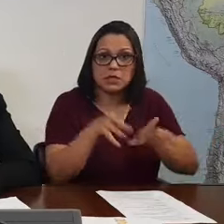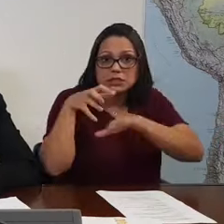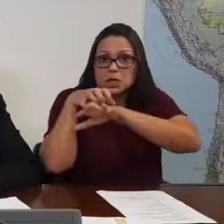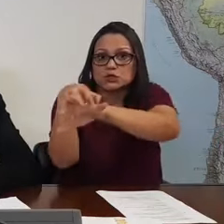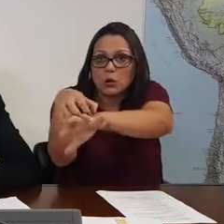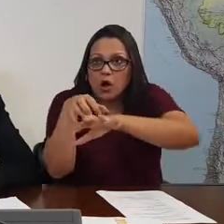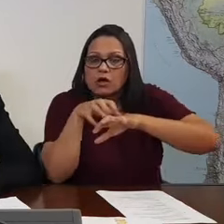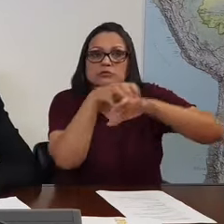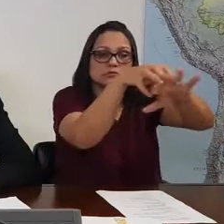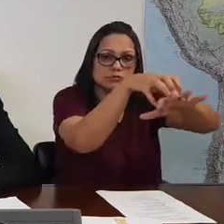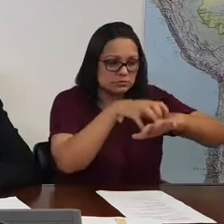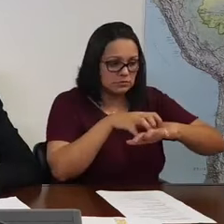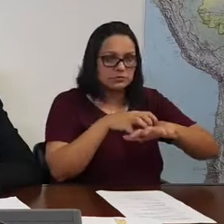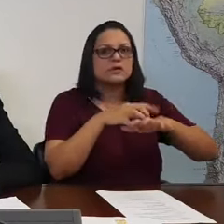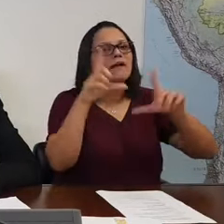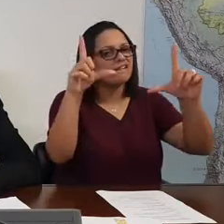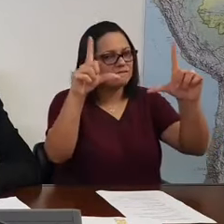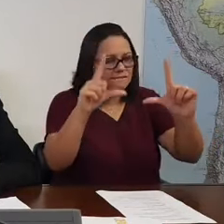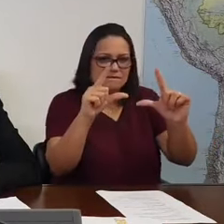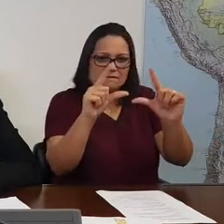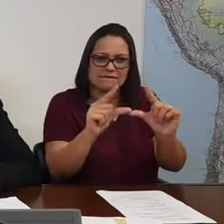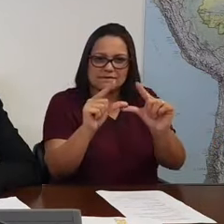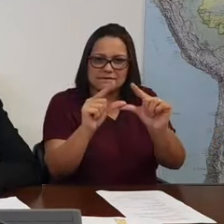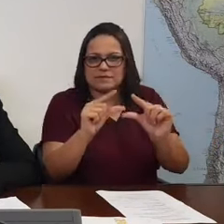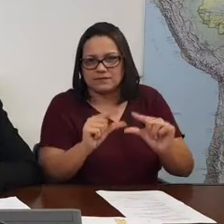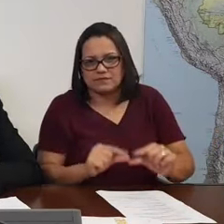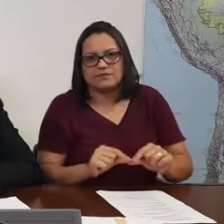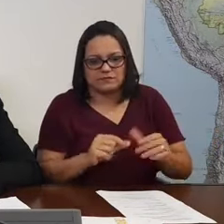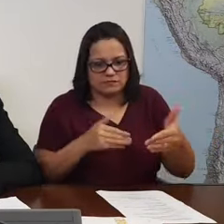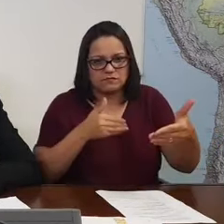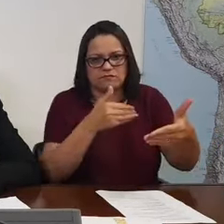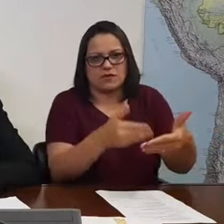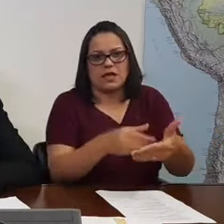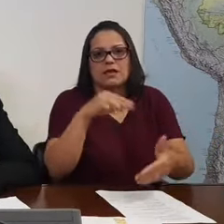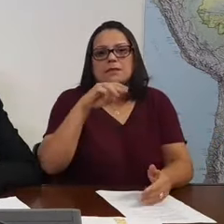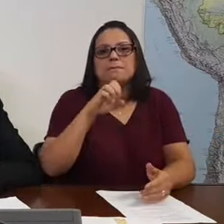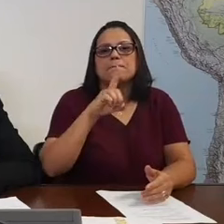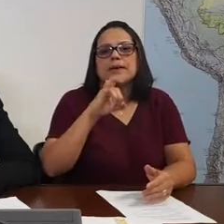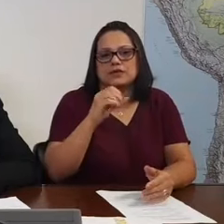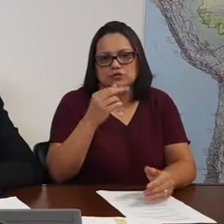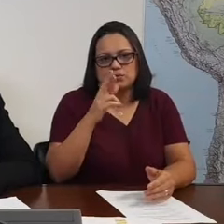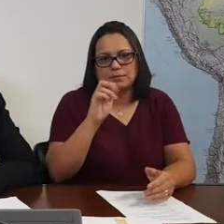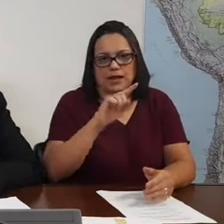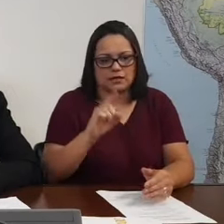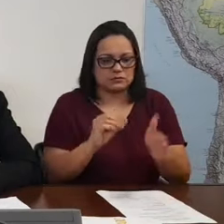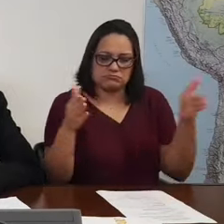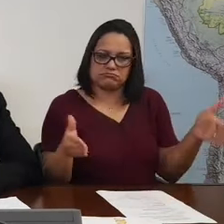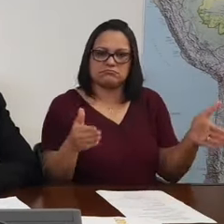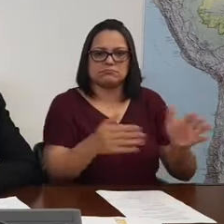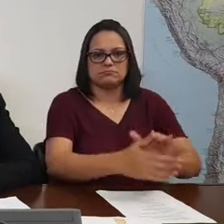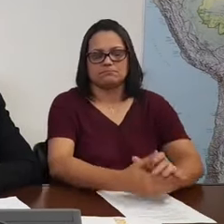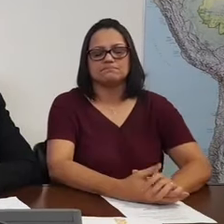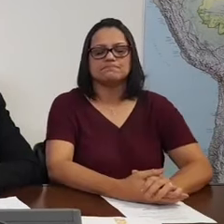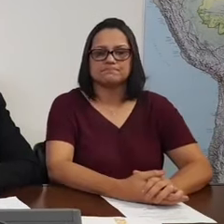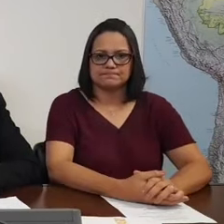a tendência é o preço cair no médio prazo. Esperamos que dê certo, temos certeza que vai dar certo aqui.